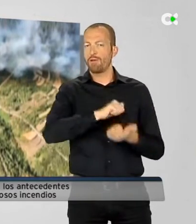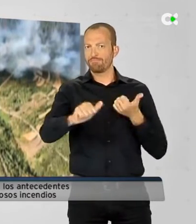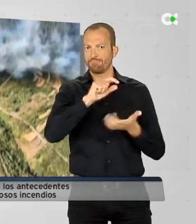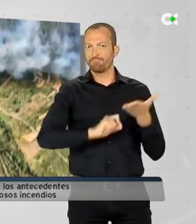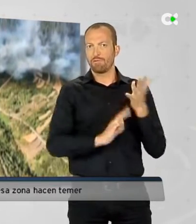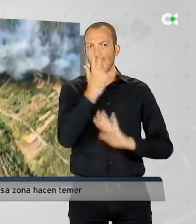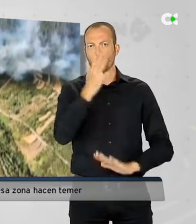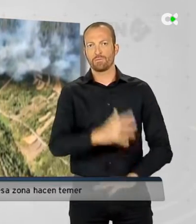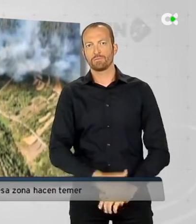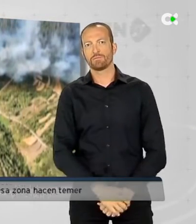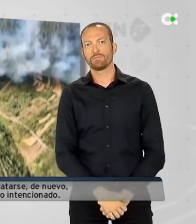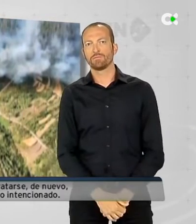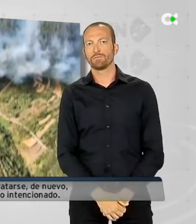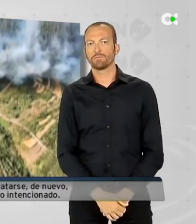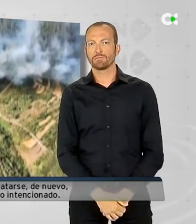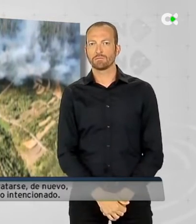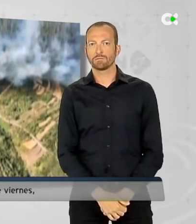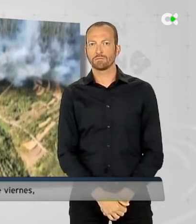intencionado.